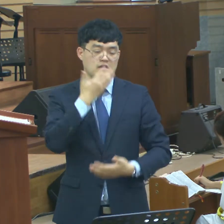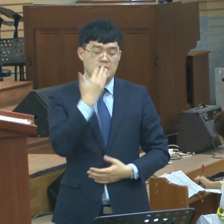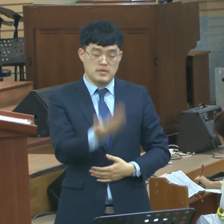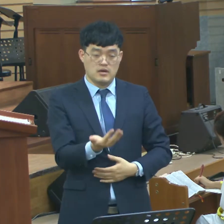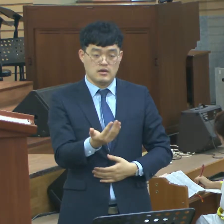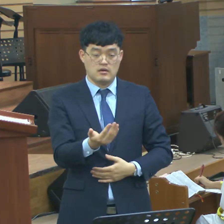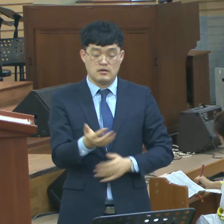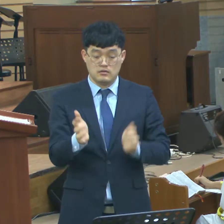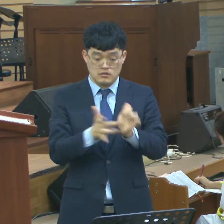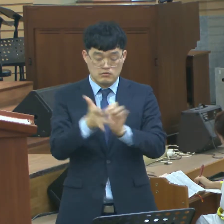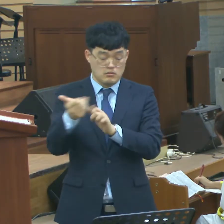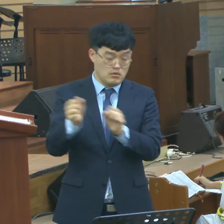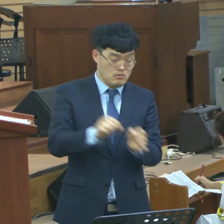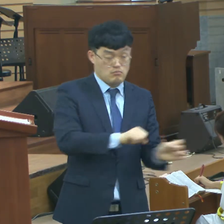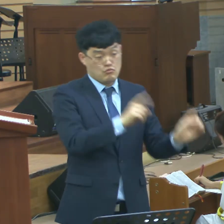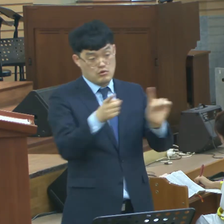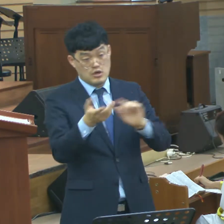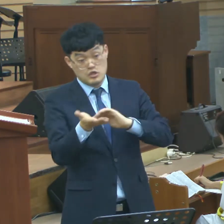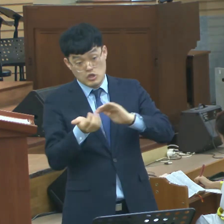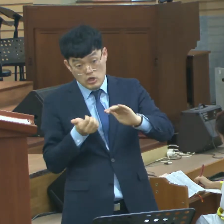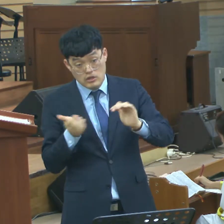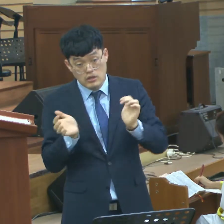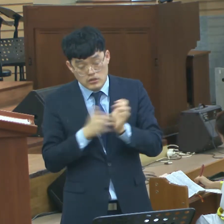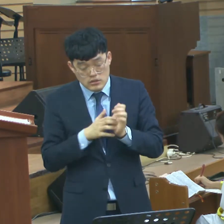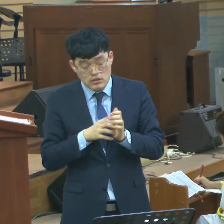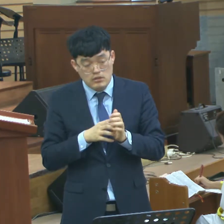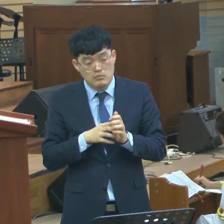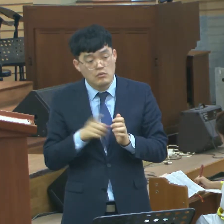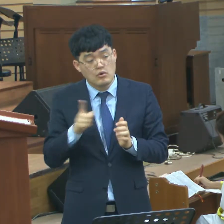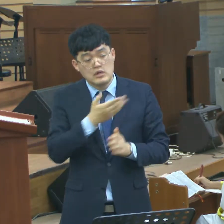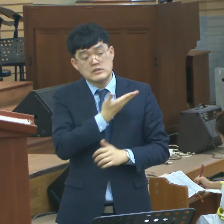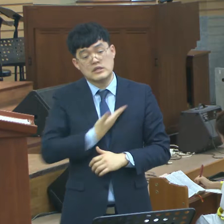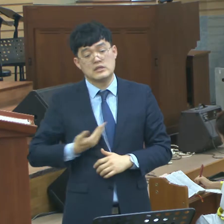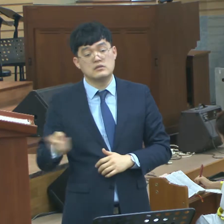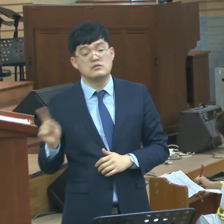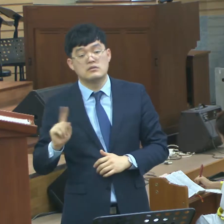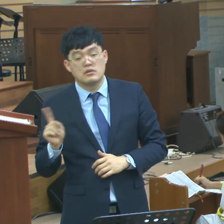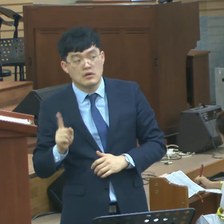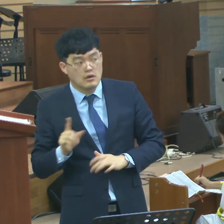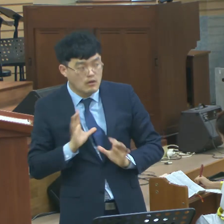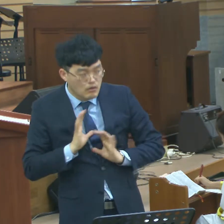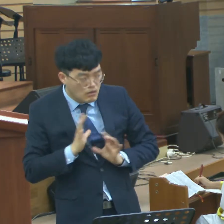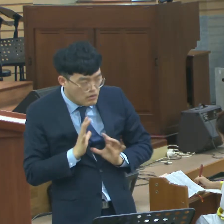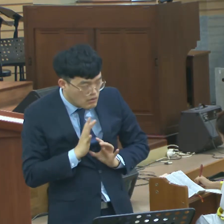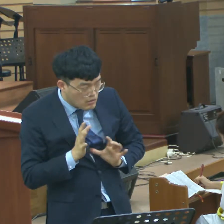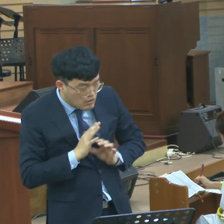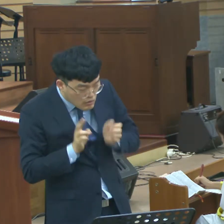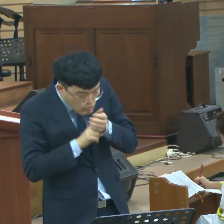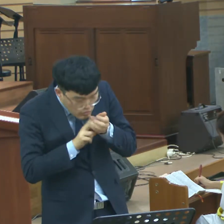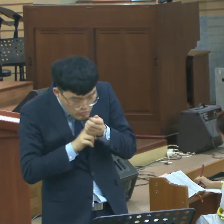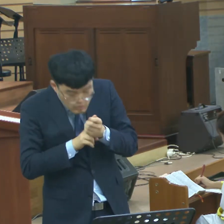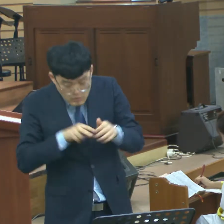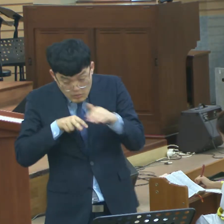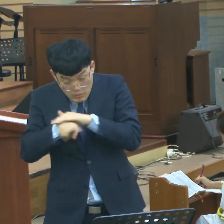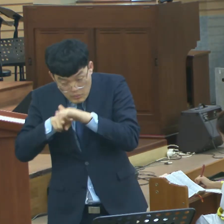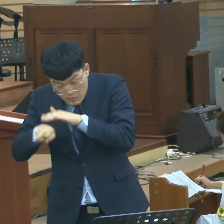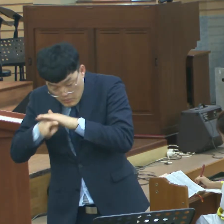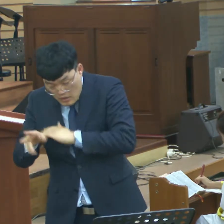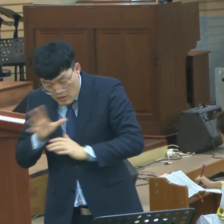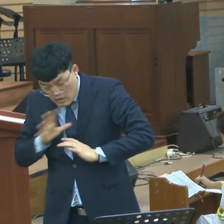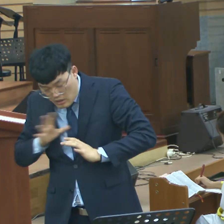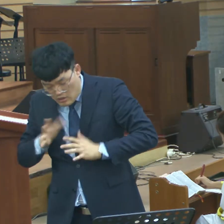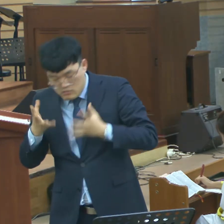예수님이 부활하시기 전까지는 제자들이 굉장히 저질이었어요. 그리고 굉장히 무섭고 겁이